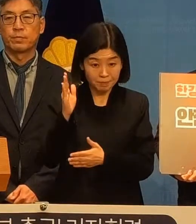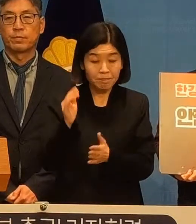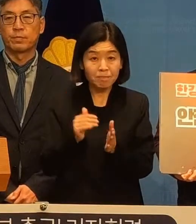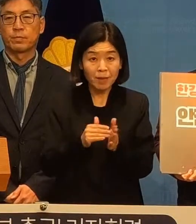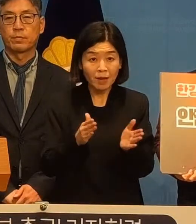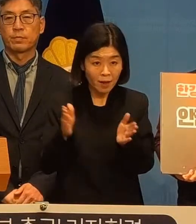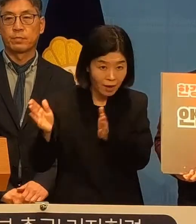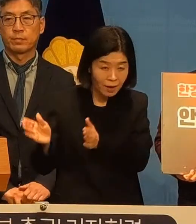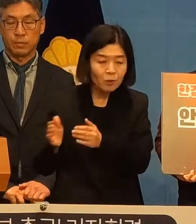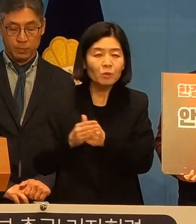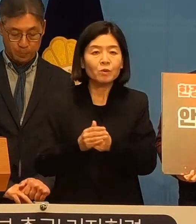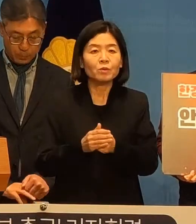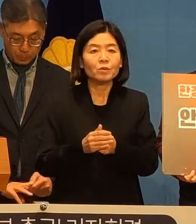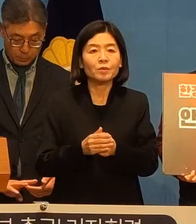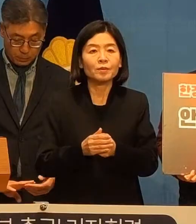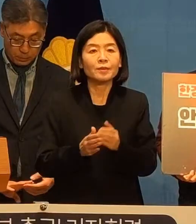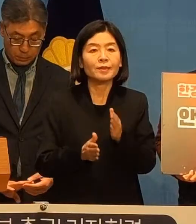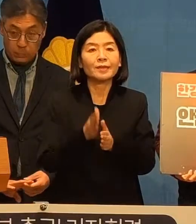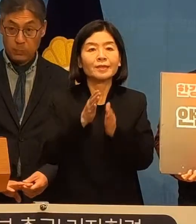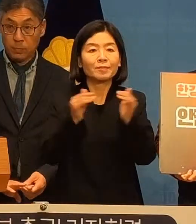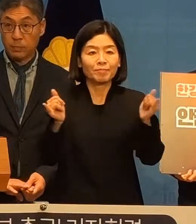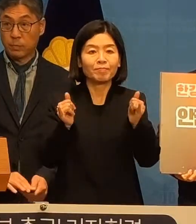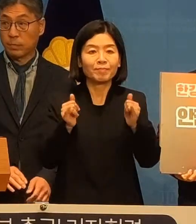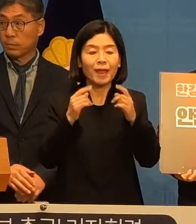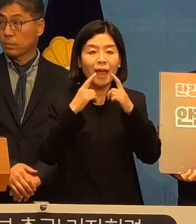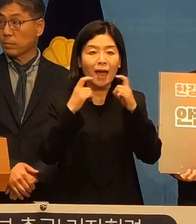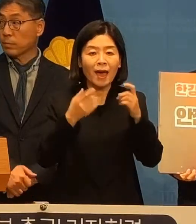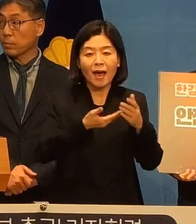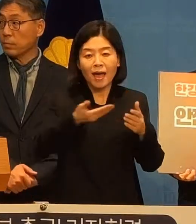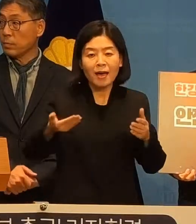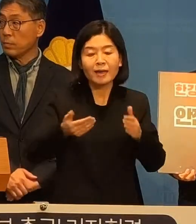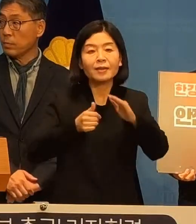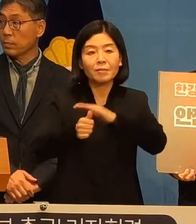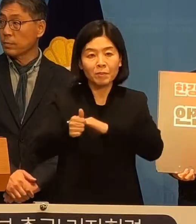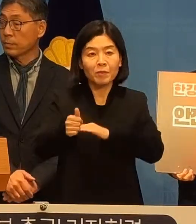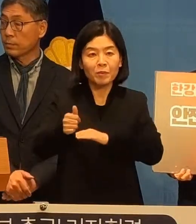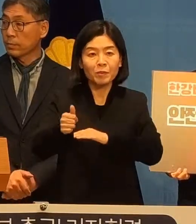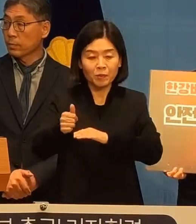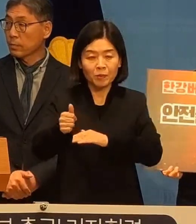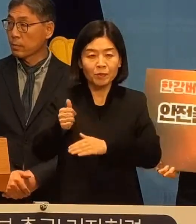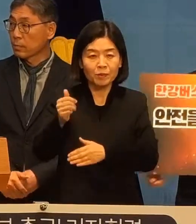이제 순서대로 시민의 한강 대표 조은미 대표님 말씀 듣도록 하겠습니다.